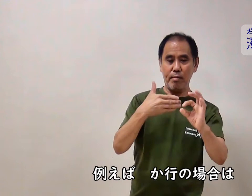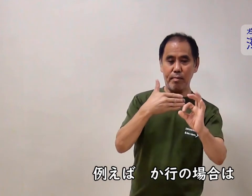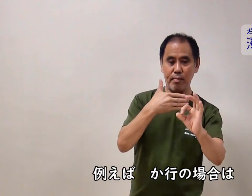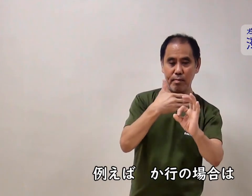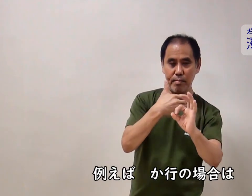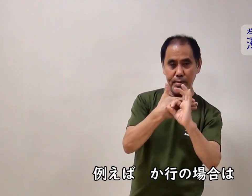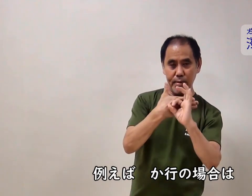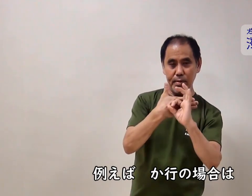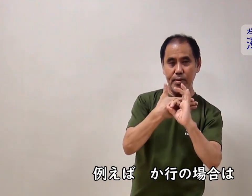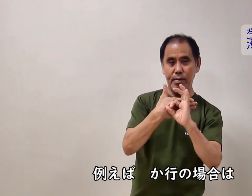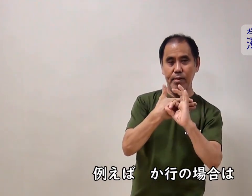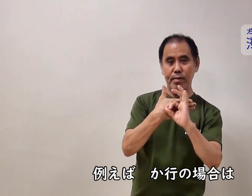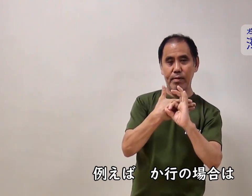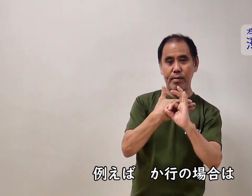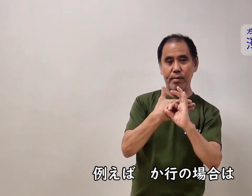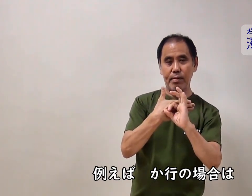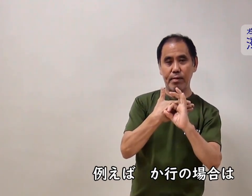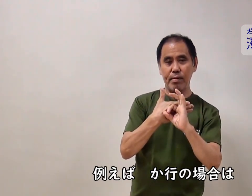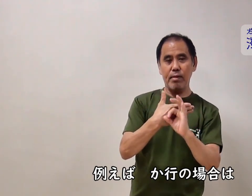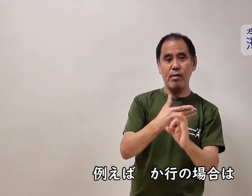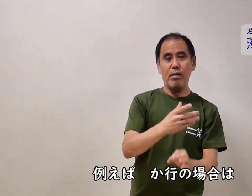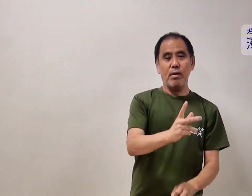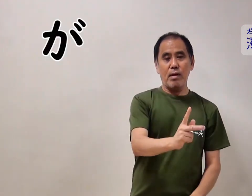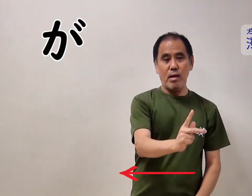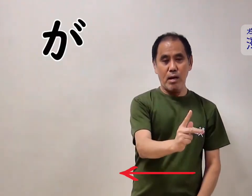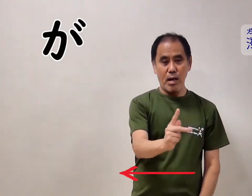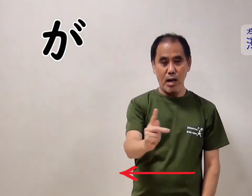例えば家業の場合はが、